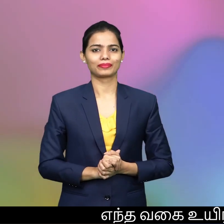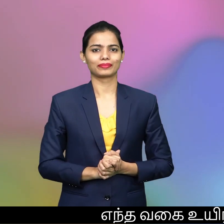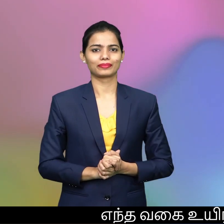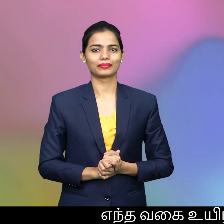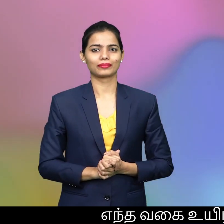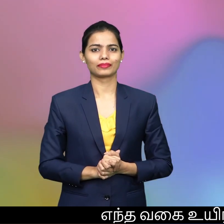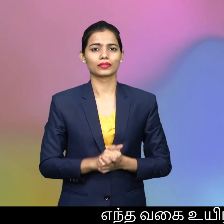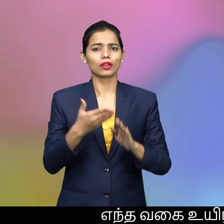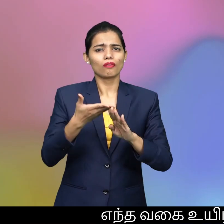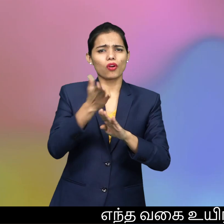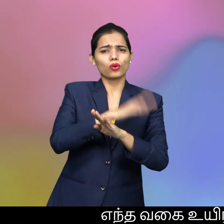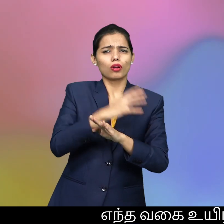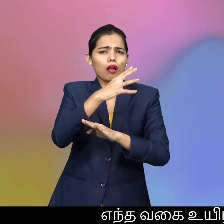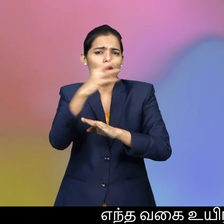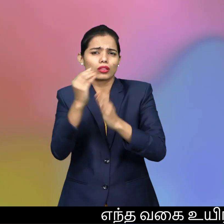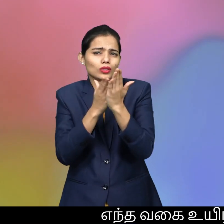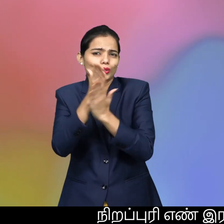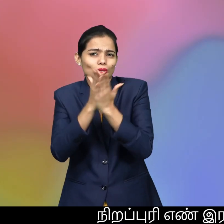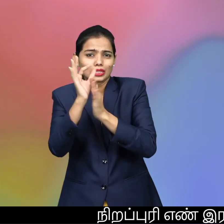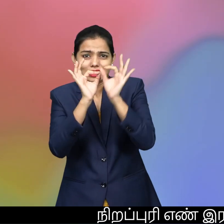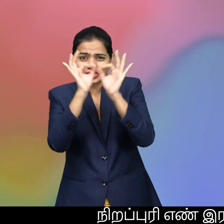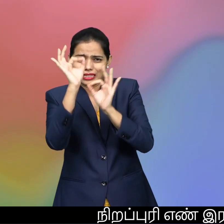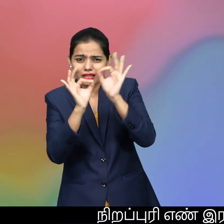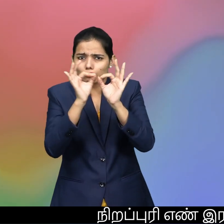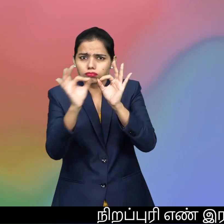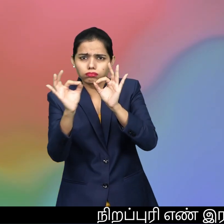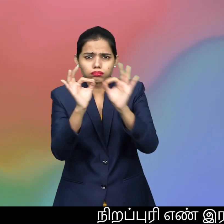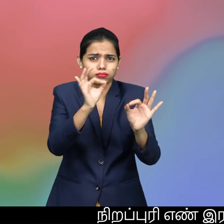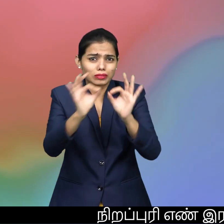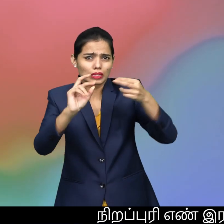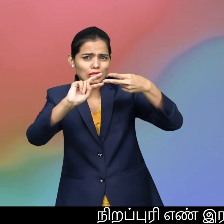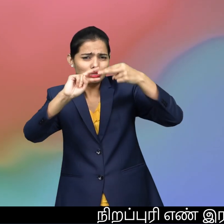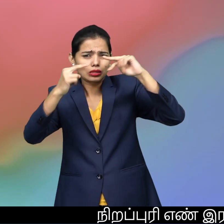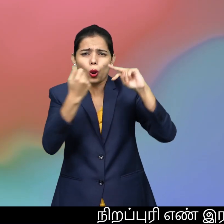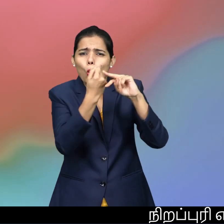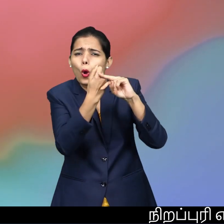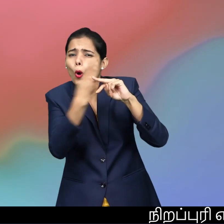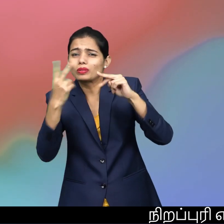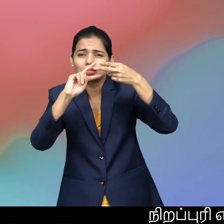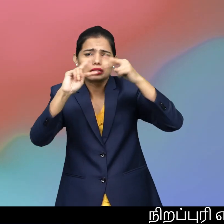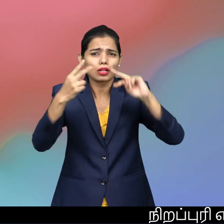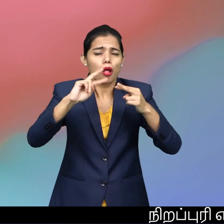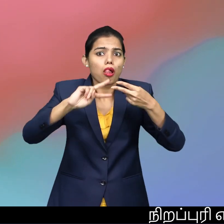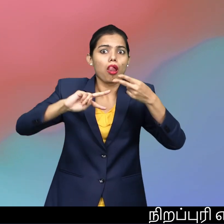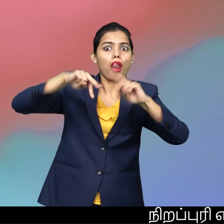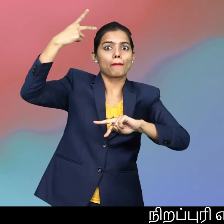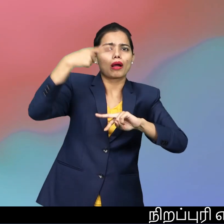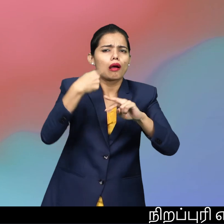எந்த வகை உயிரணு பிரிவுக்கும் முன் நிறப்புரி எண் இரட்டிப்பாகும். அதாவது நிறப்புரி எண் 2n